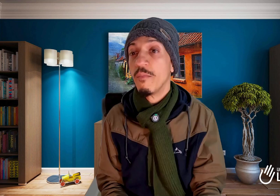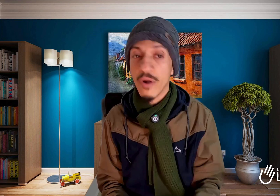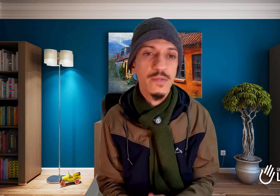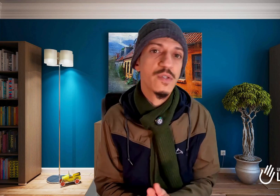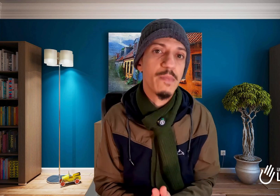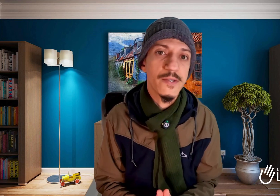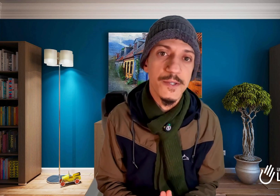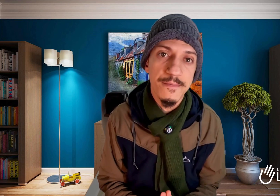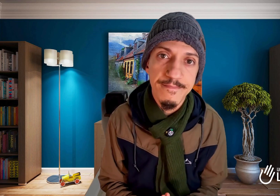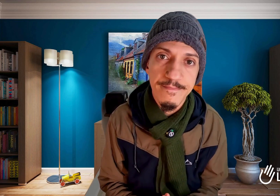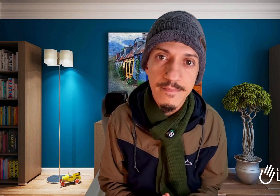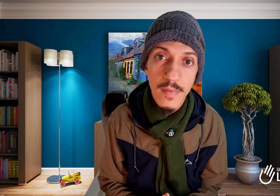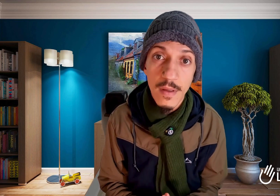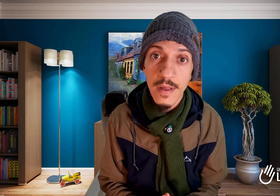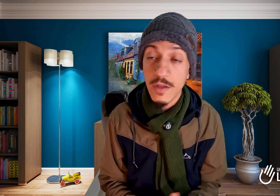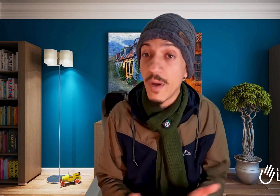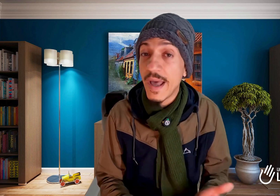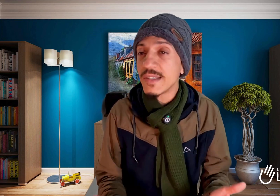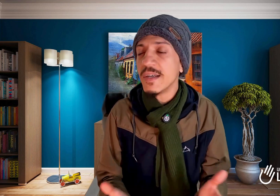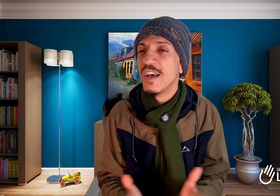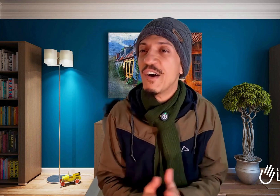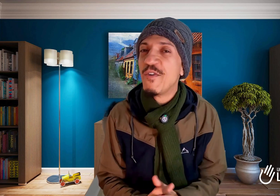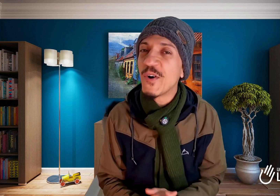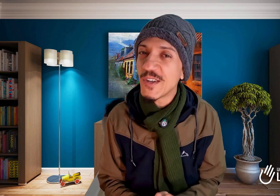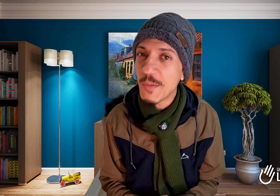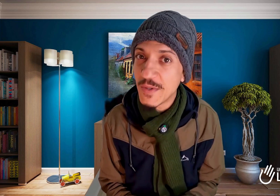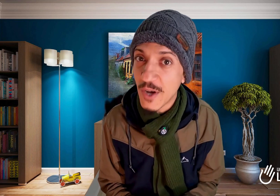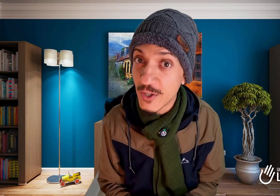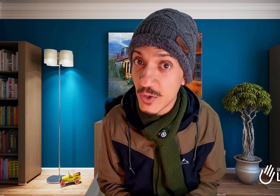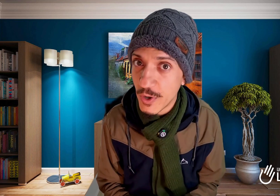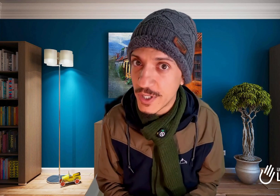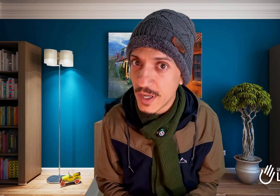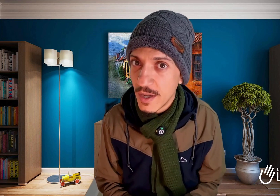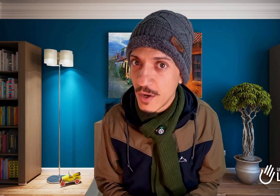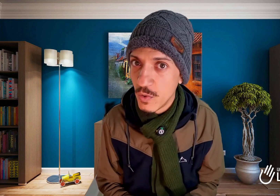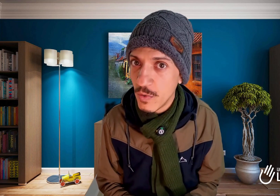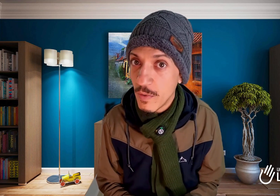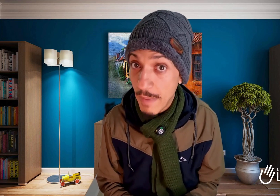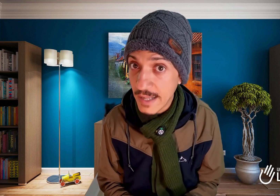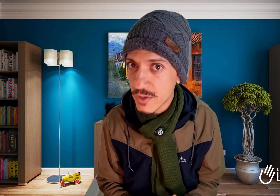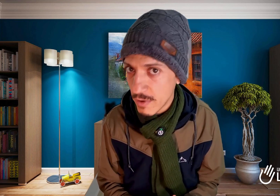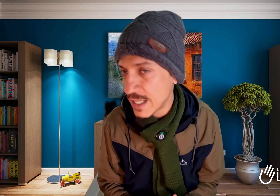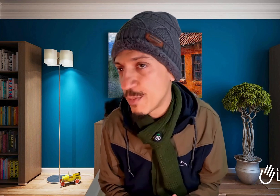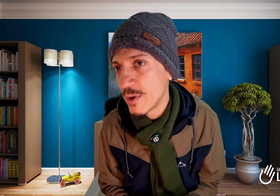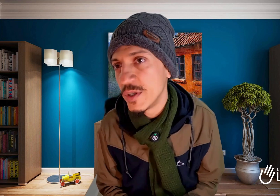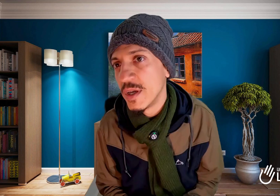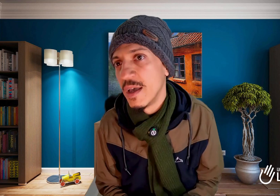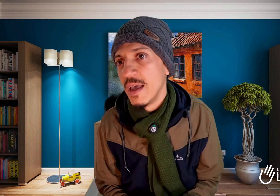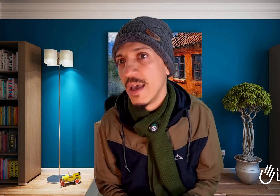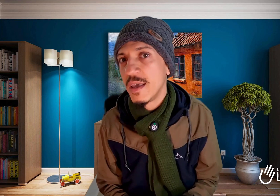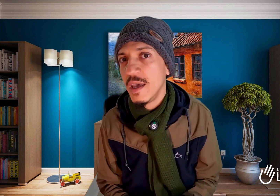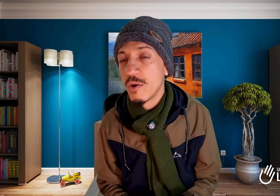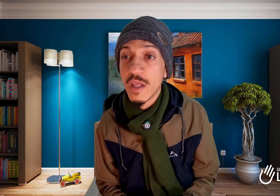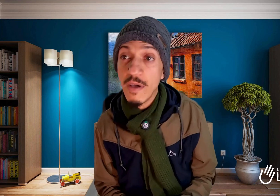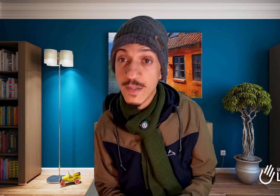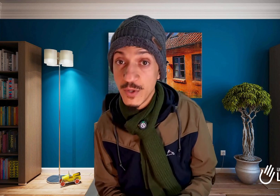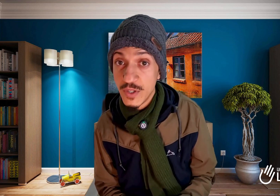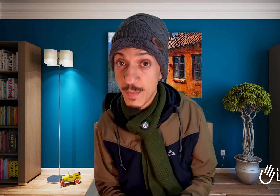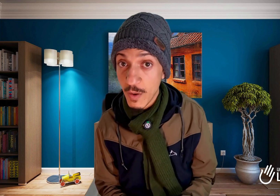próximos passos. Então esse foi o nosso episódio de hoje do Madison Responde. em que eu tenho respondido as perguntas